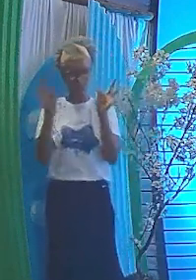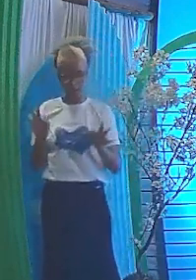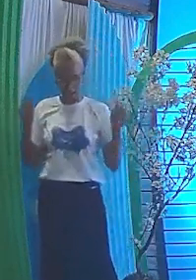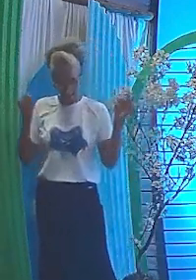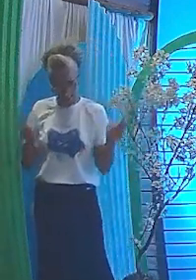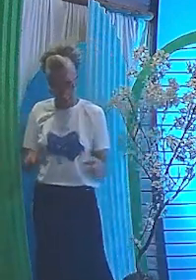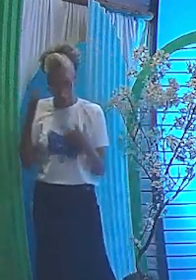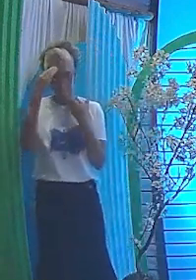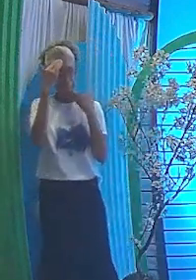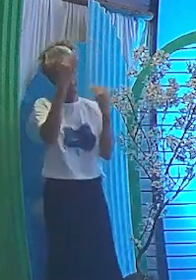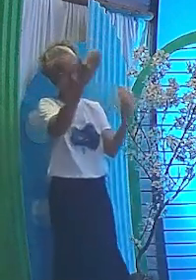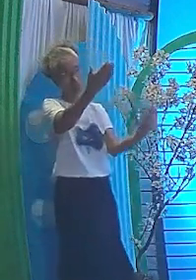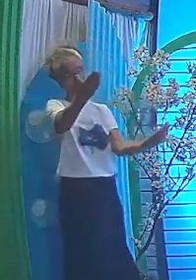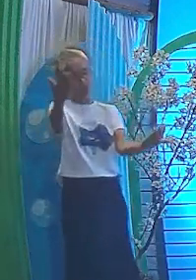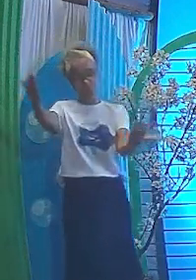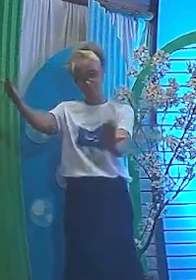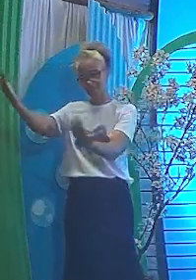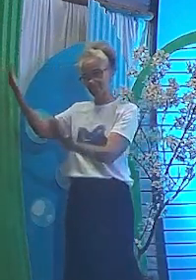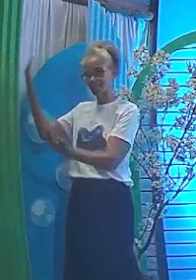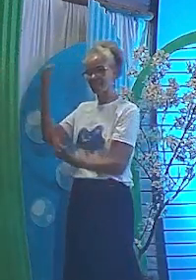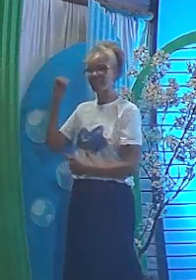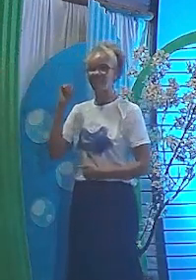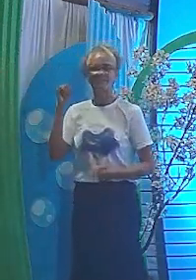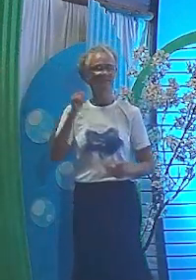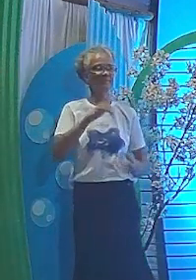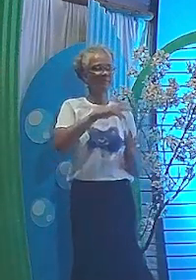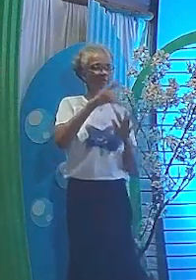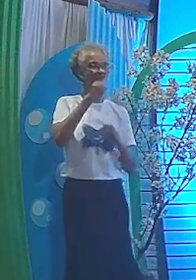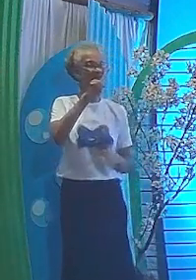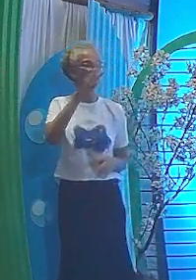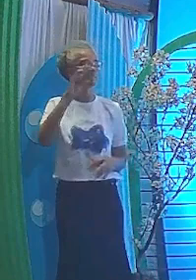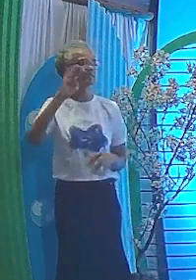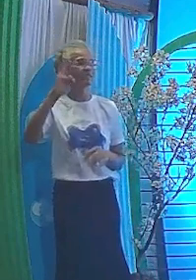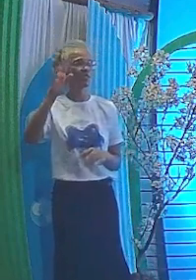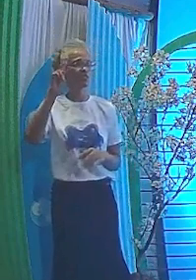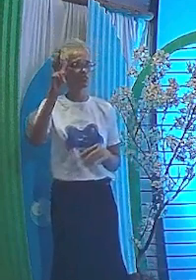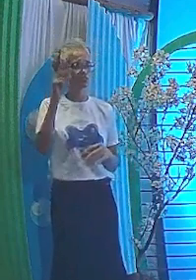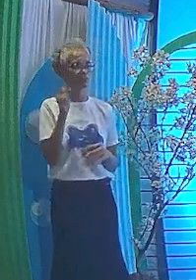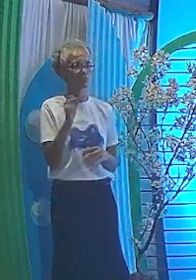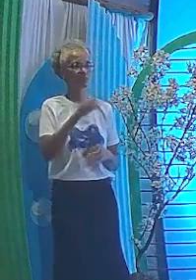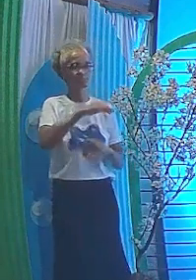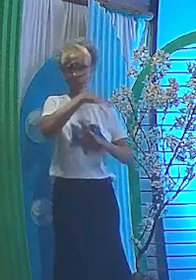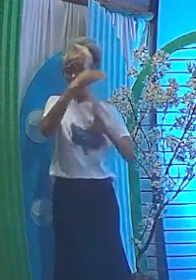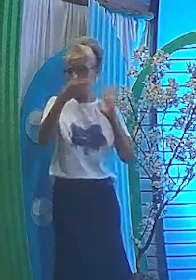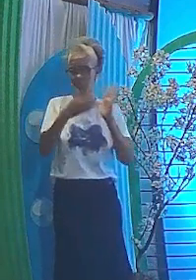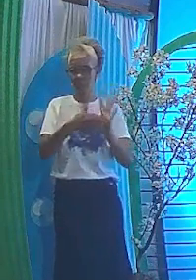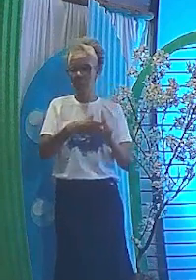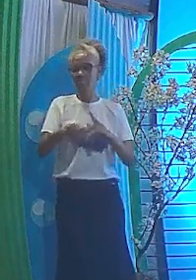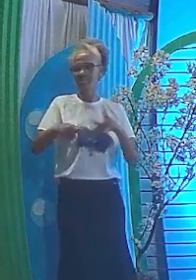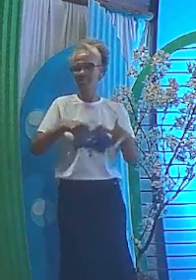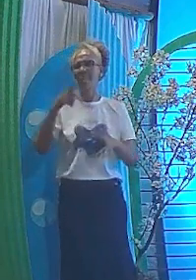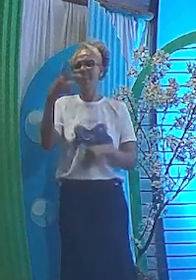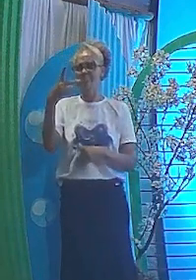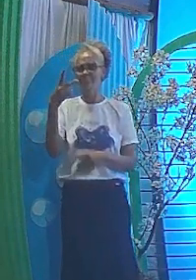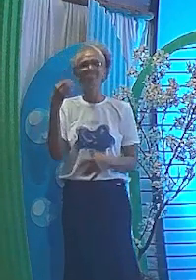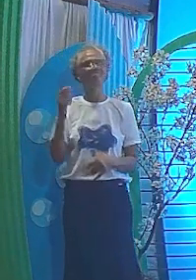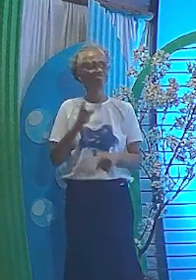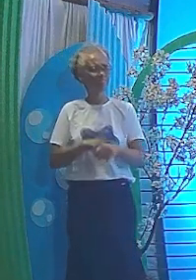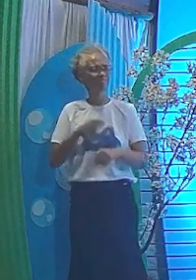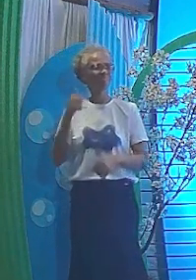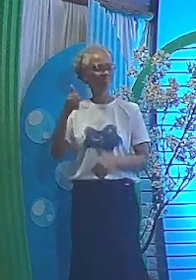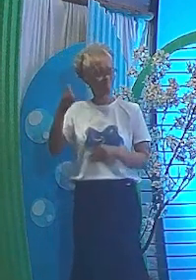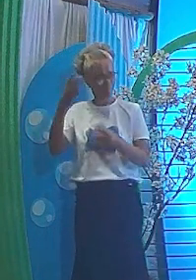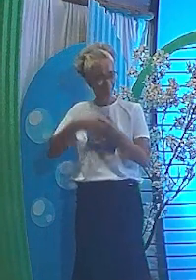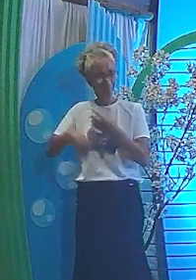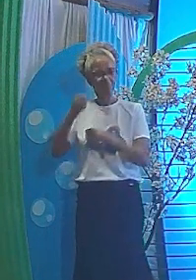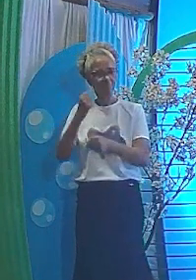hoje. Agradecer o convite a Gabiroba, a Trevo, a toda a equipe, né, que está aí trabalhando há 2 anos junto com a gente.